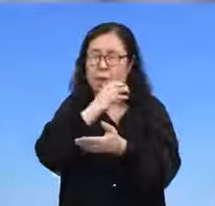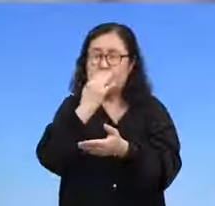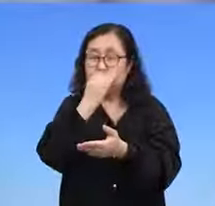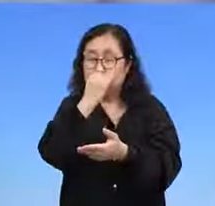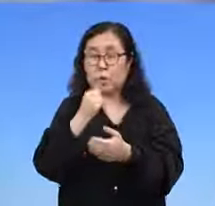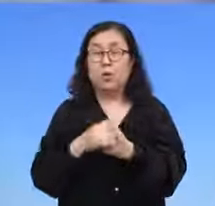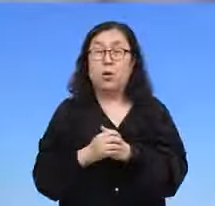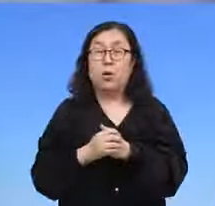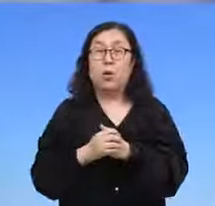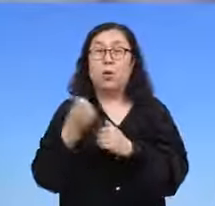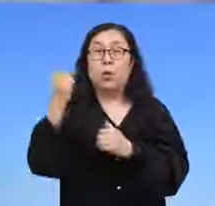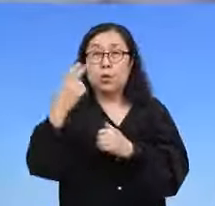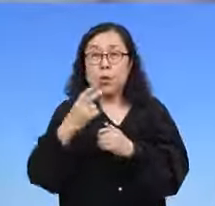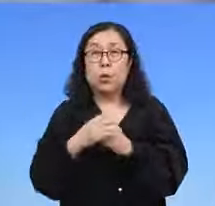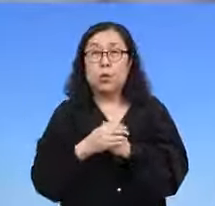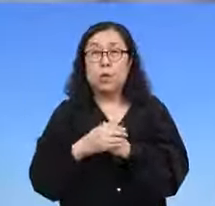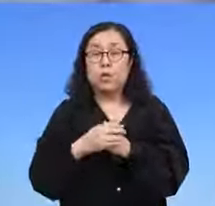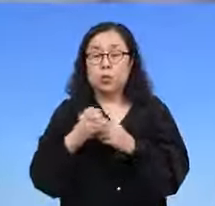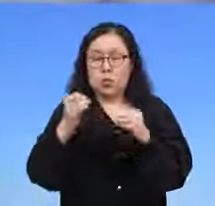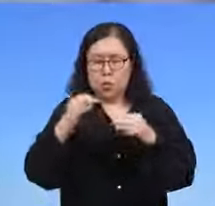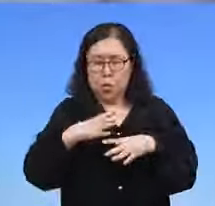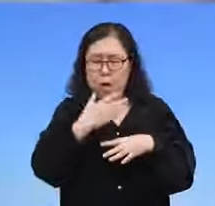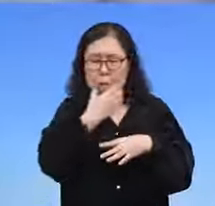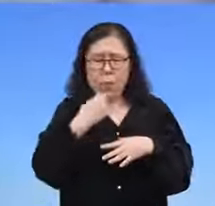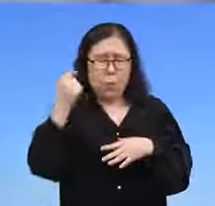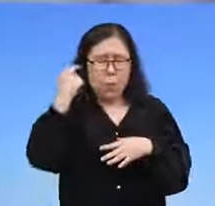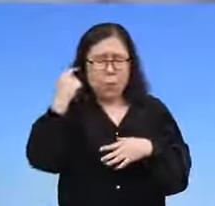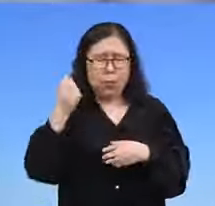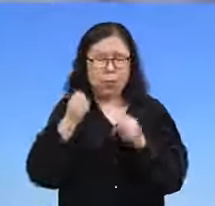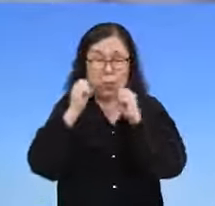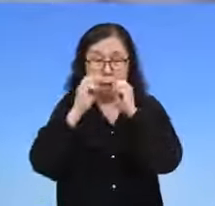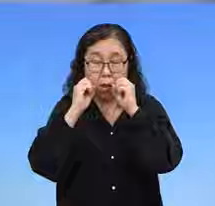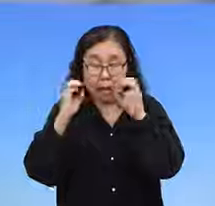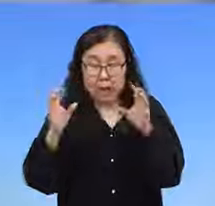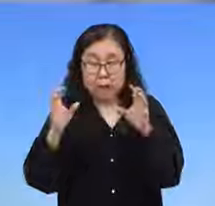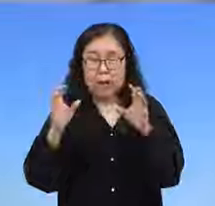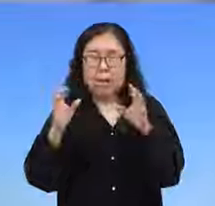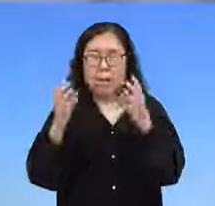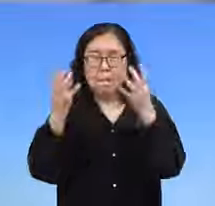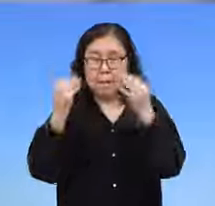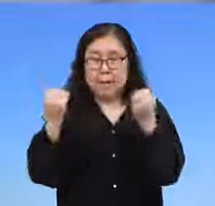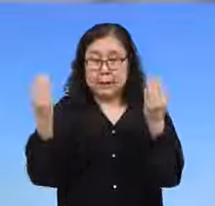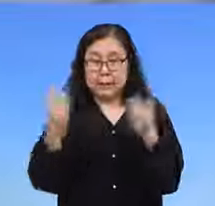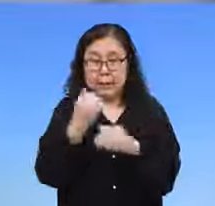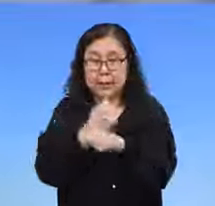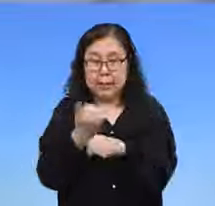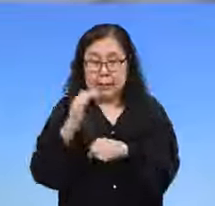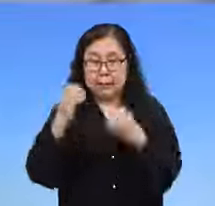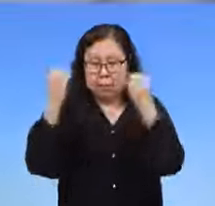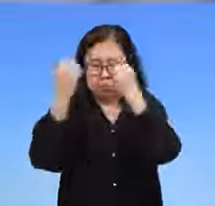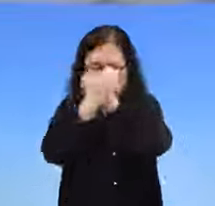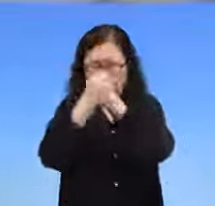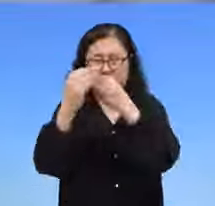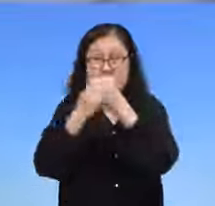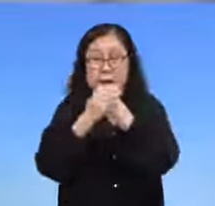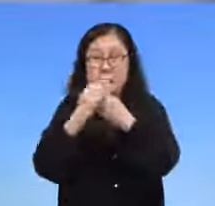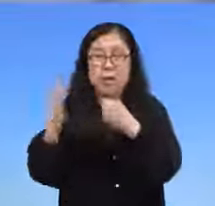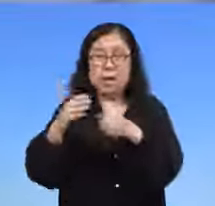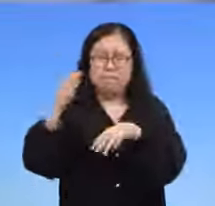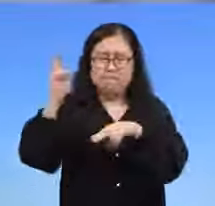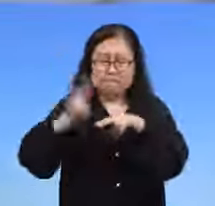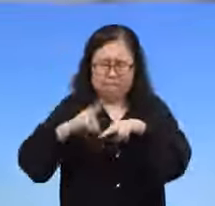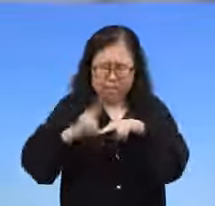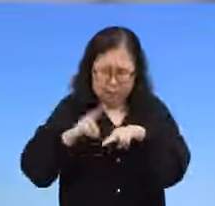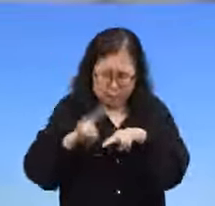나는 이 놀라운 복음을 전하고 수많은 일을 했는데 사람들의 칭찬은 고사하고 오해받아가지고 두들겨 맞고